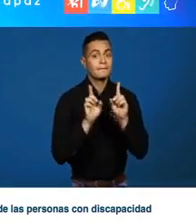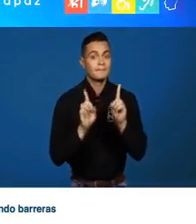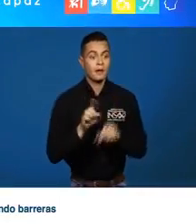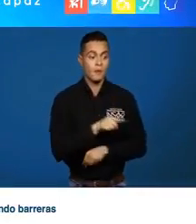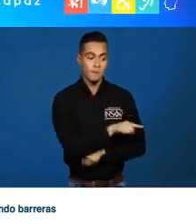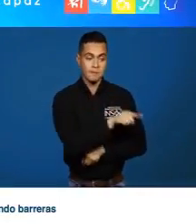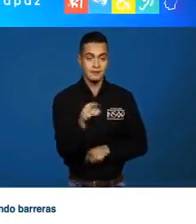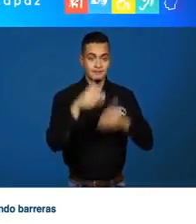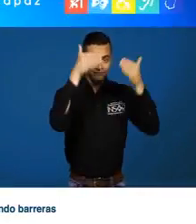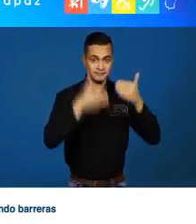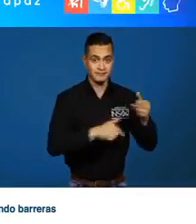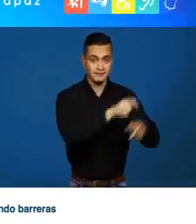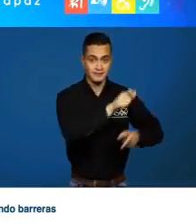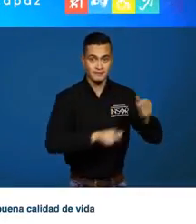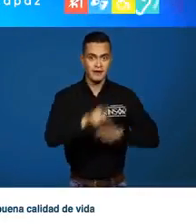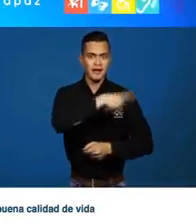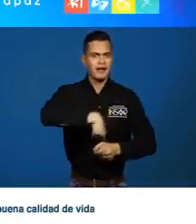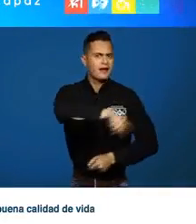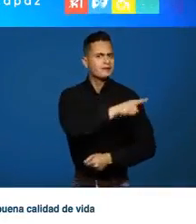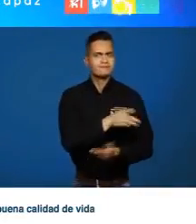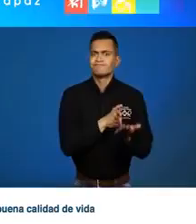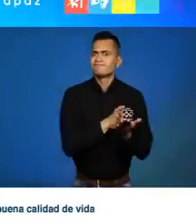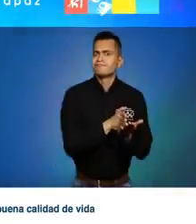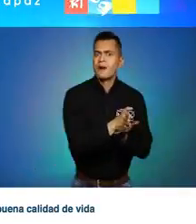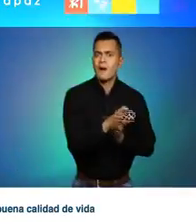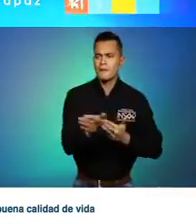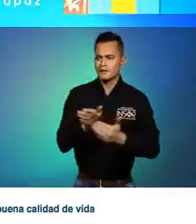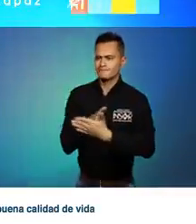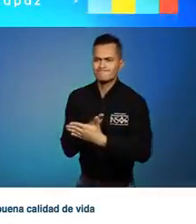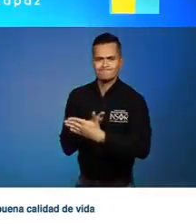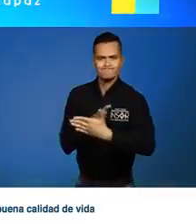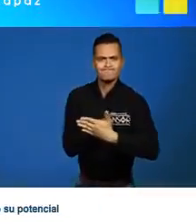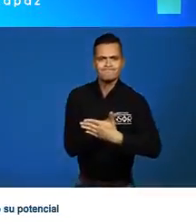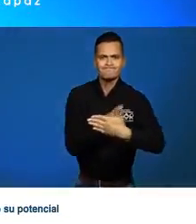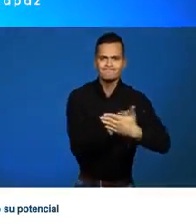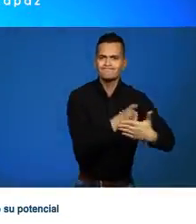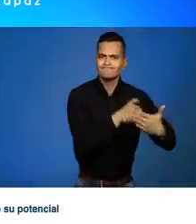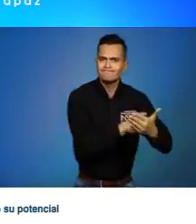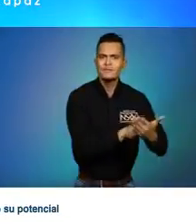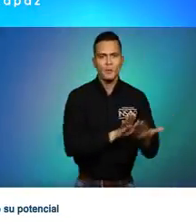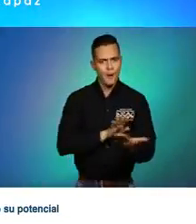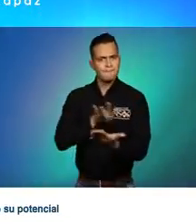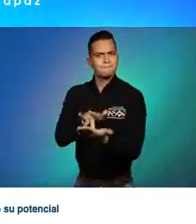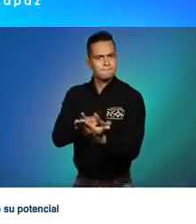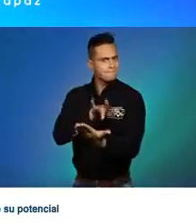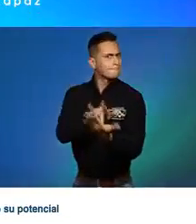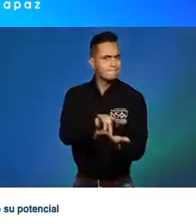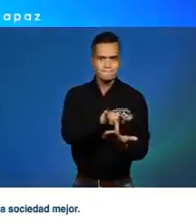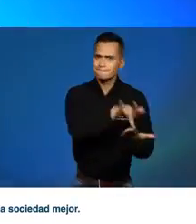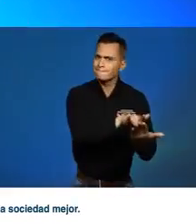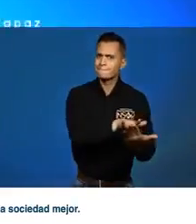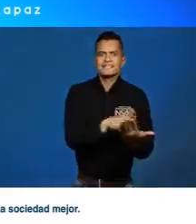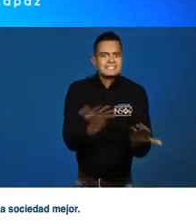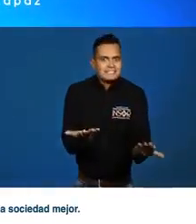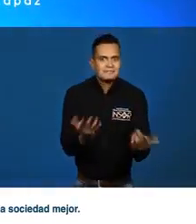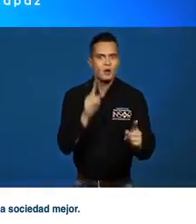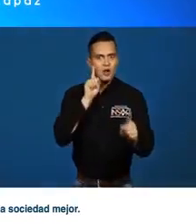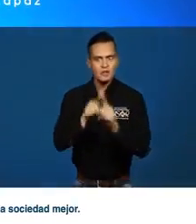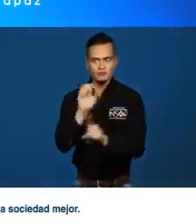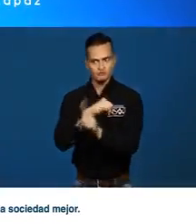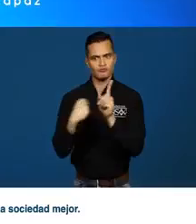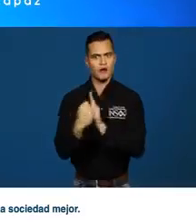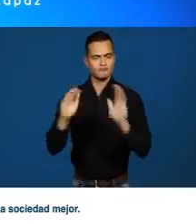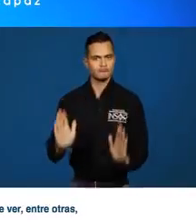continúan enfrentando barreras que les impiden gozar de una buena calidad de vida y participar con todo su potencial en la construcción de una sociedad